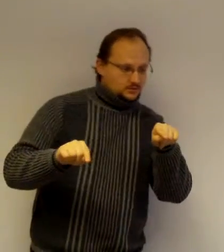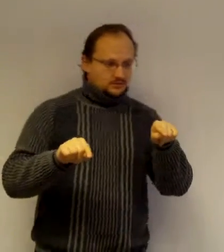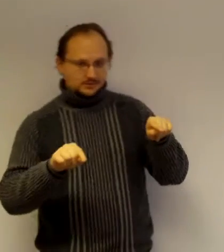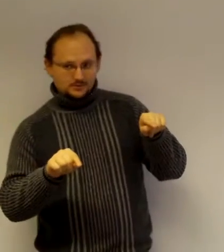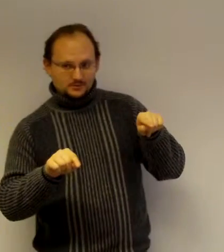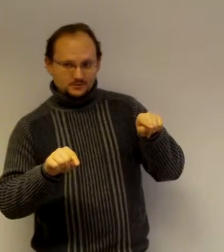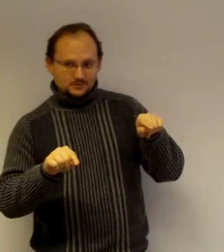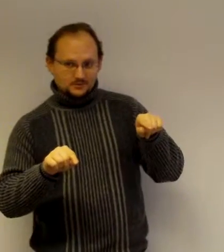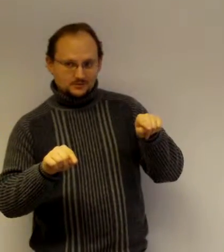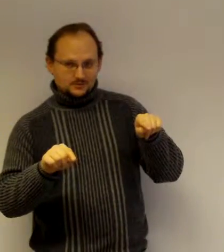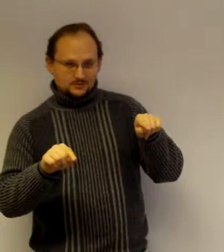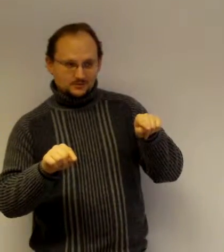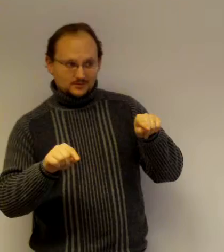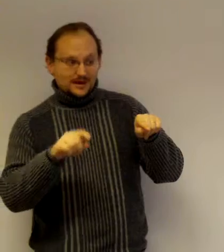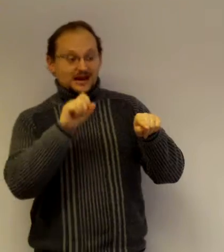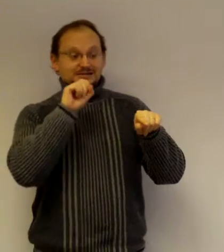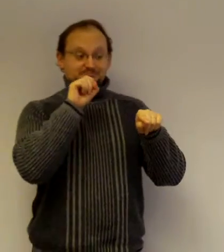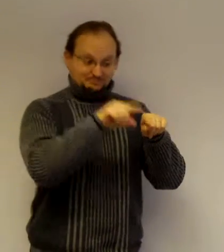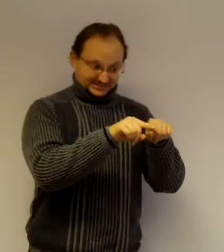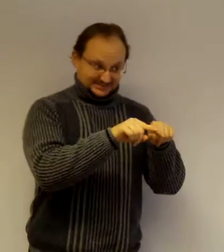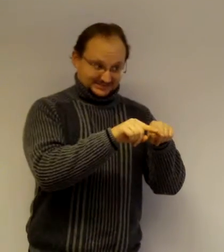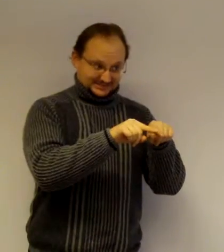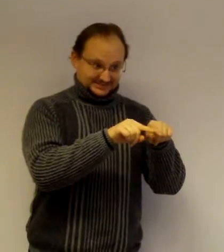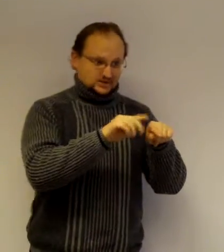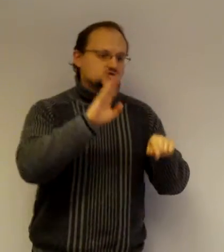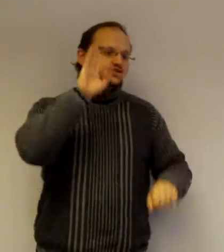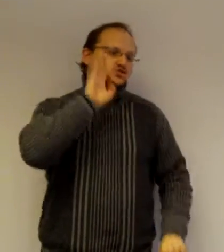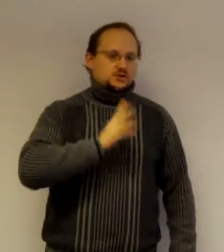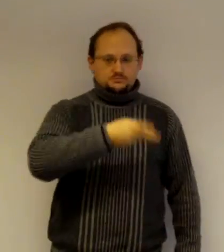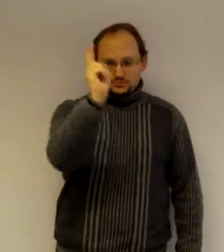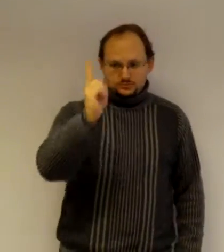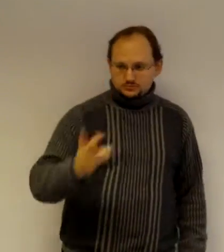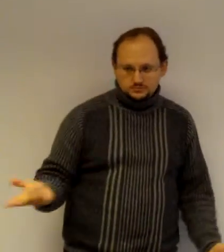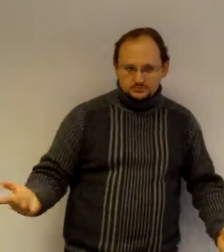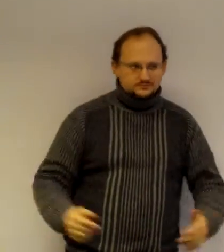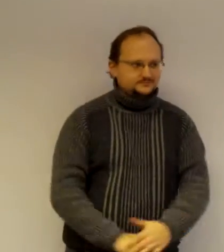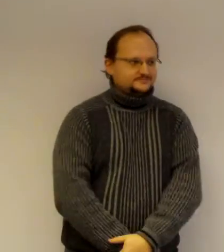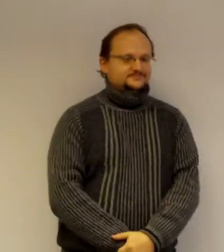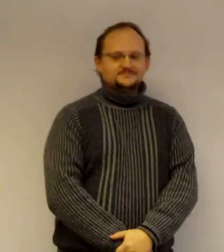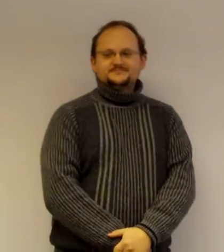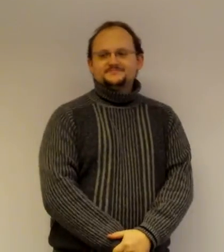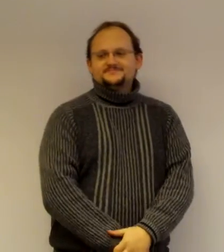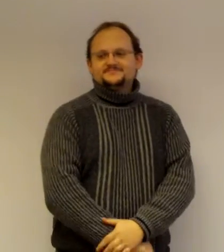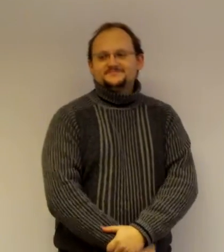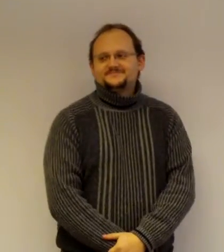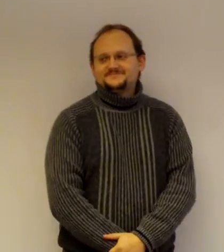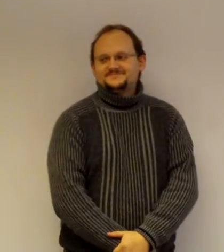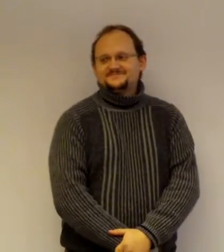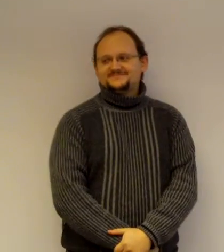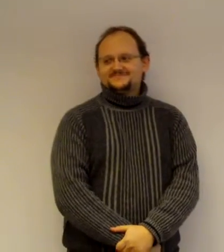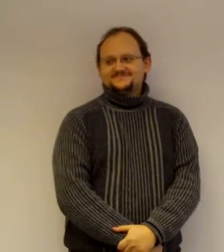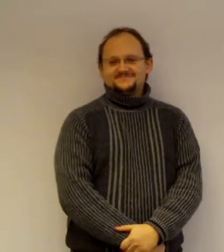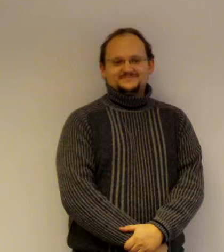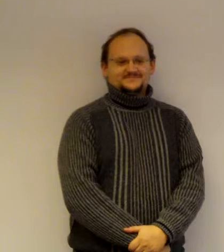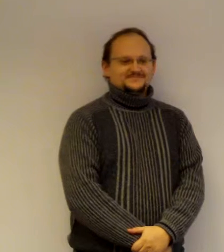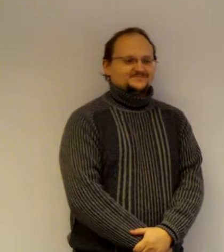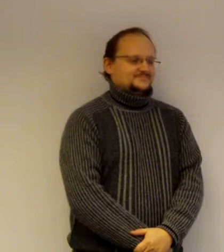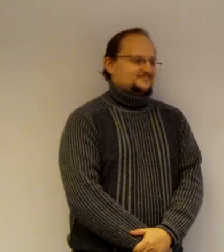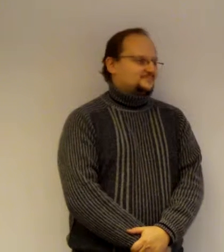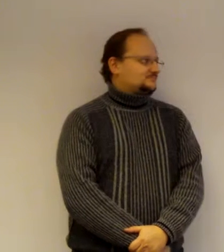Voilà, je me suis penché d'un côté ou de l'autre. Du côté où je me penche, je me suis pas d'abord penché au garçon, donc je me recommence du côté où